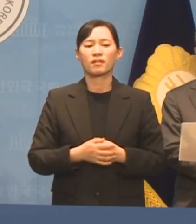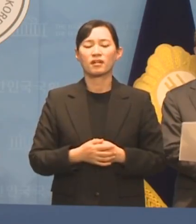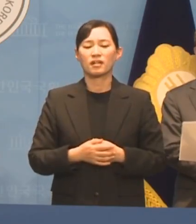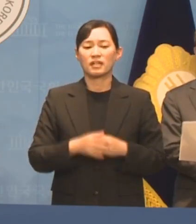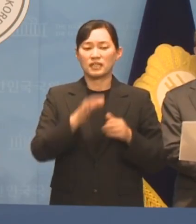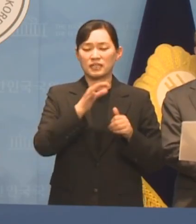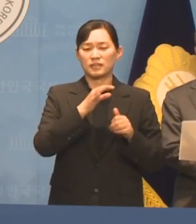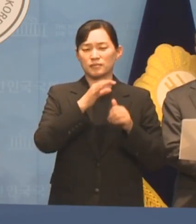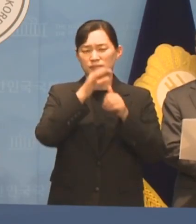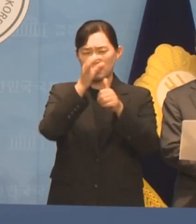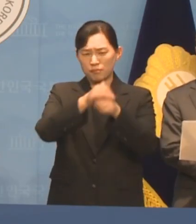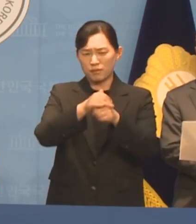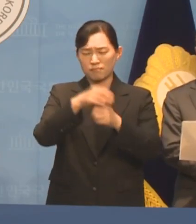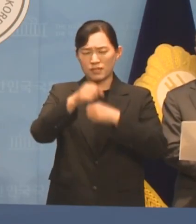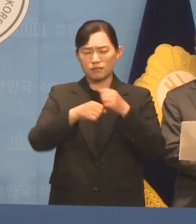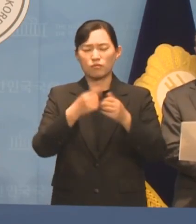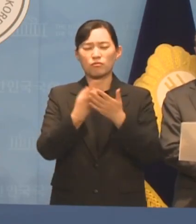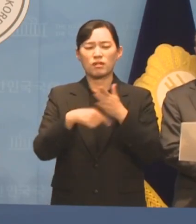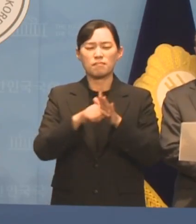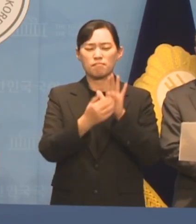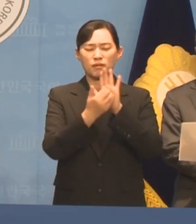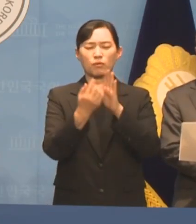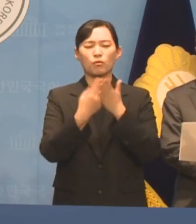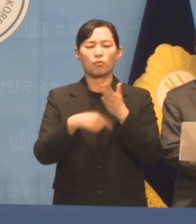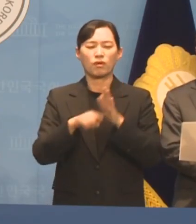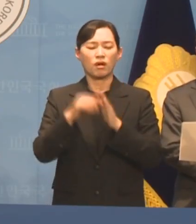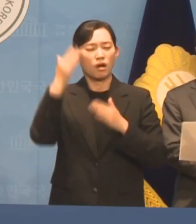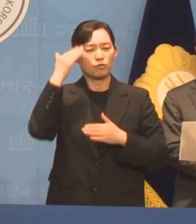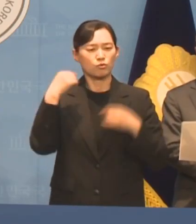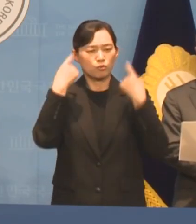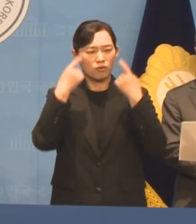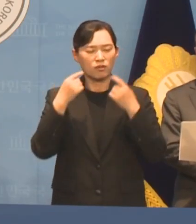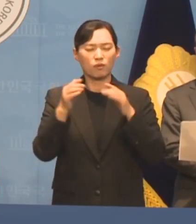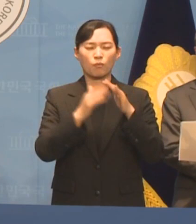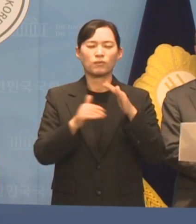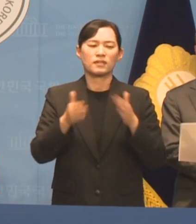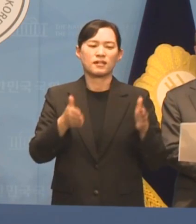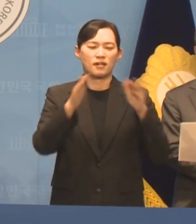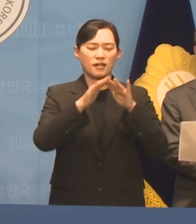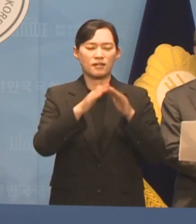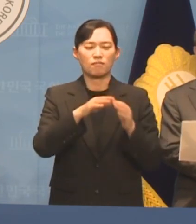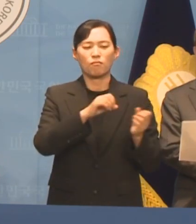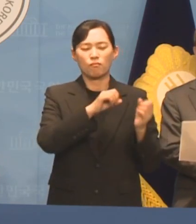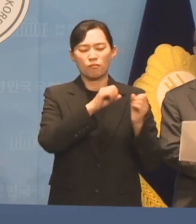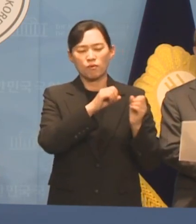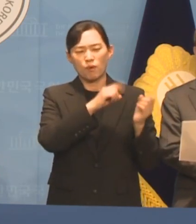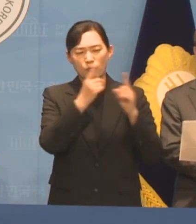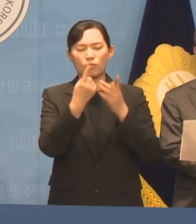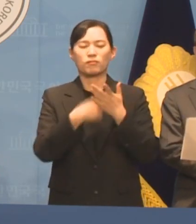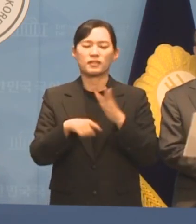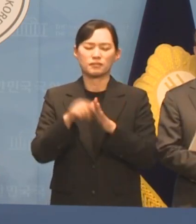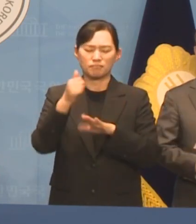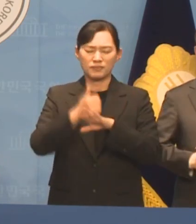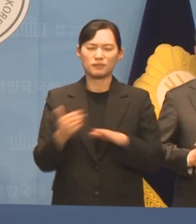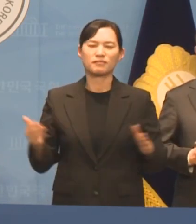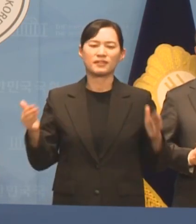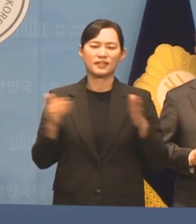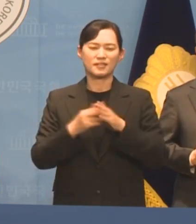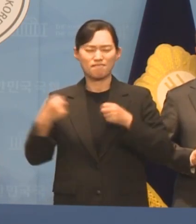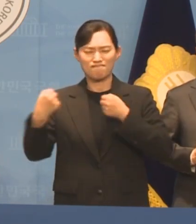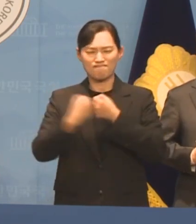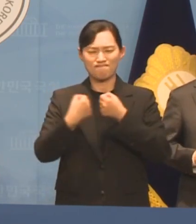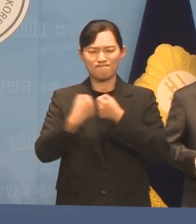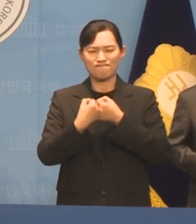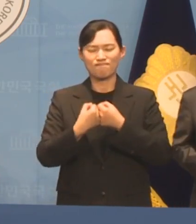인사를 저지하기 위해 한국관광공사의 정상화와 관광산업의 회복을 위해서 끝까지